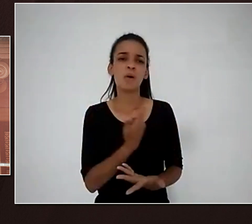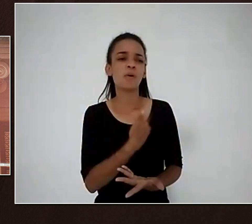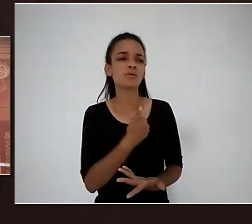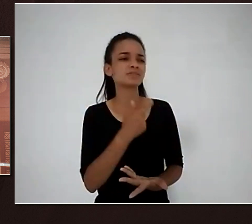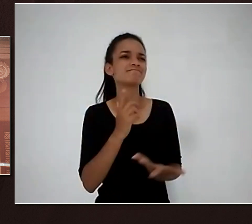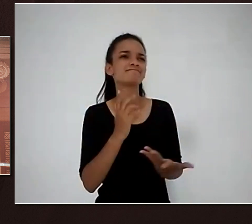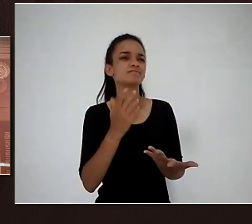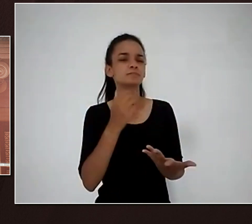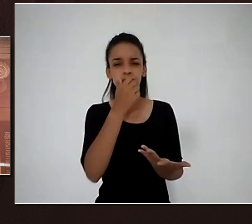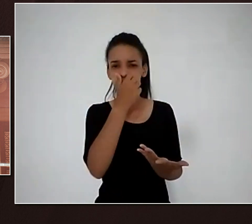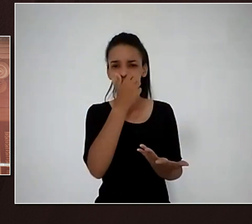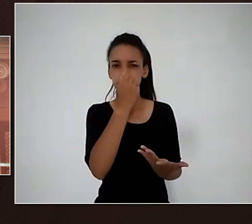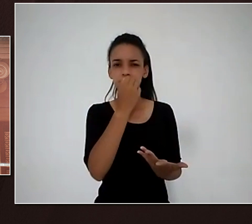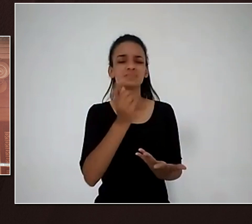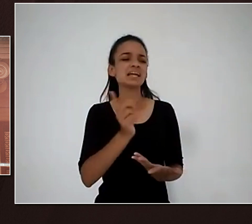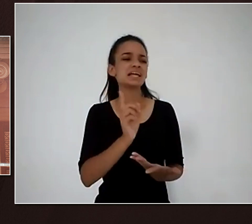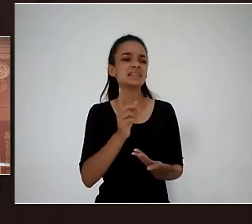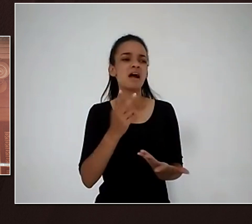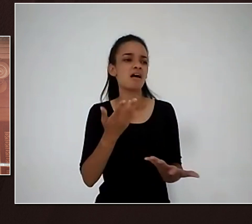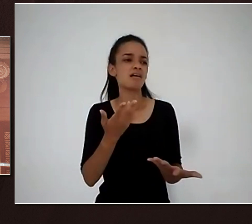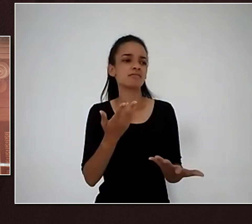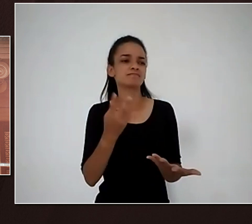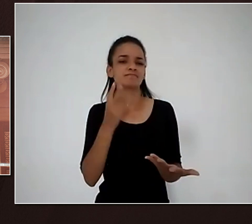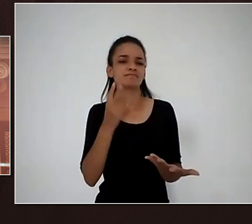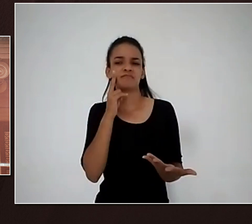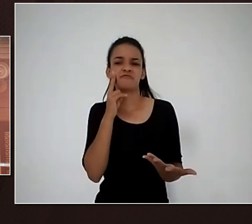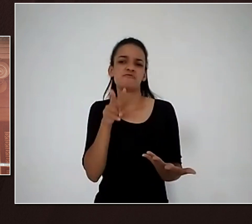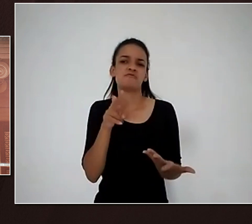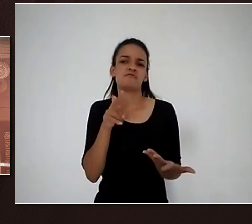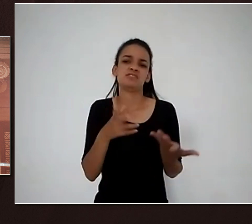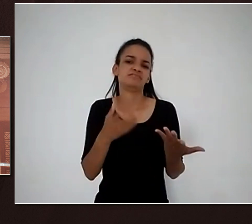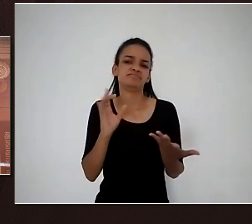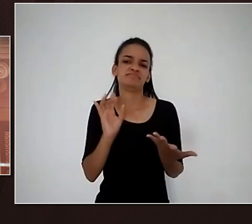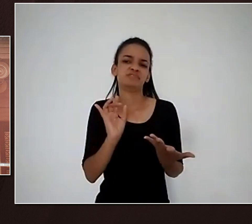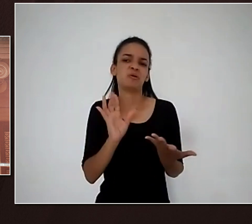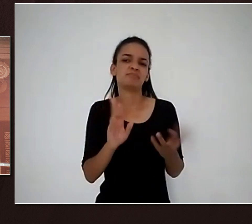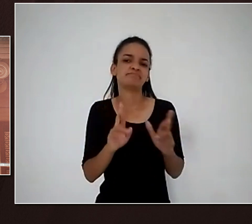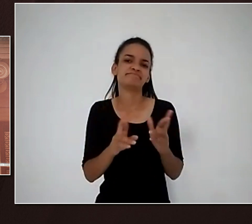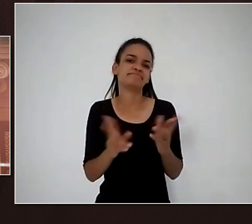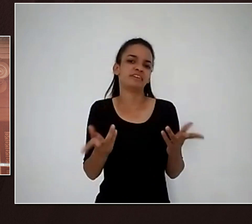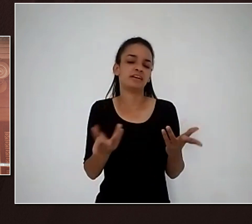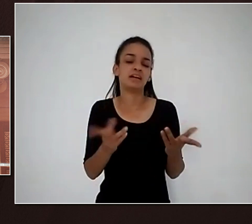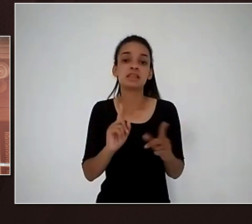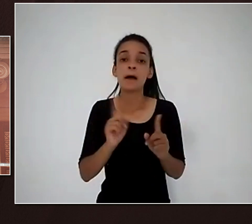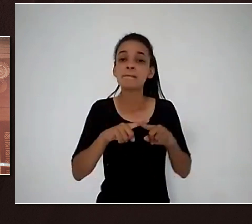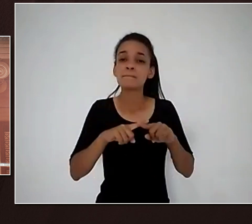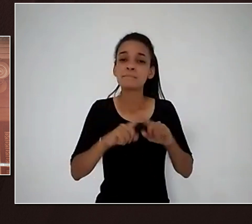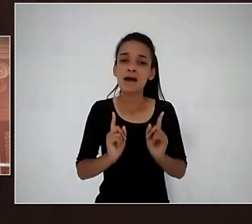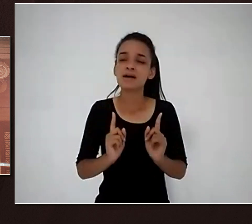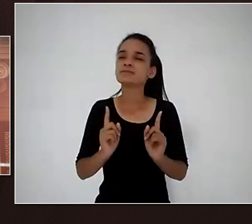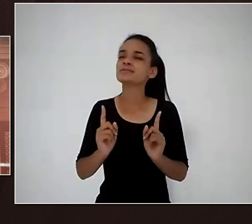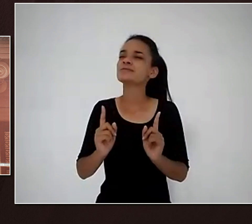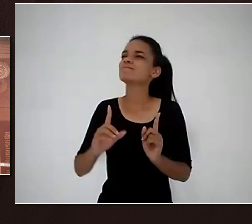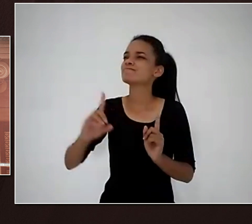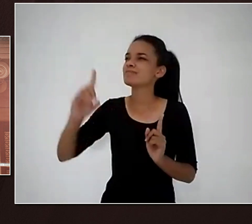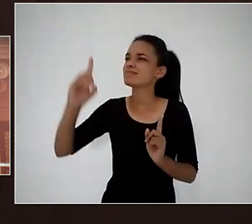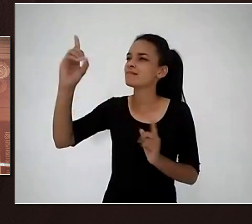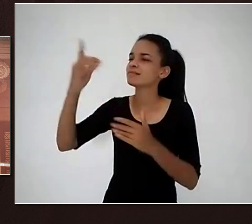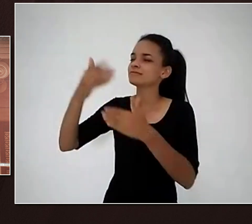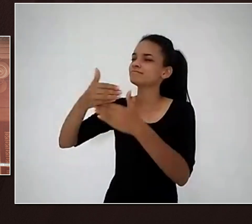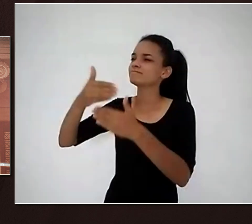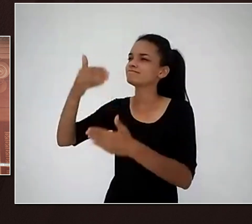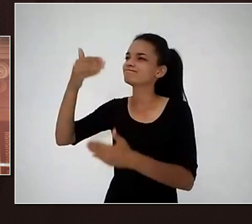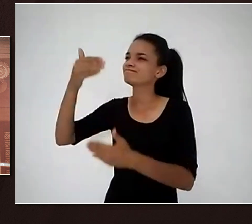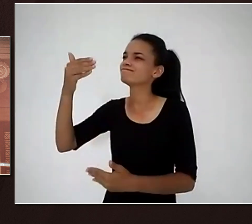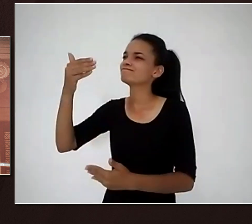olhar de uma maneira diferente. Vamos todos irmos diante, né, do Senhor para receber a luz do Senhor,